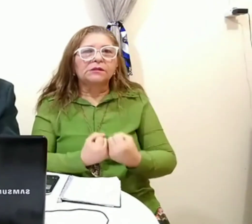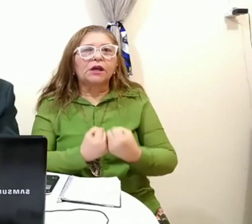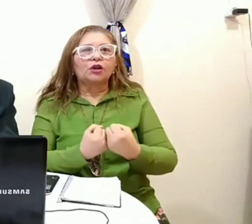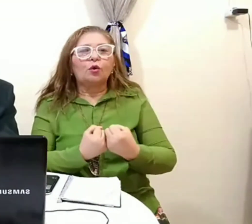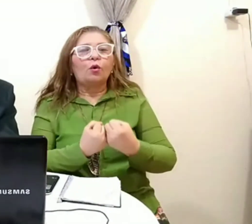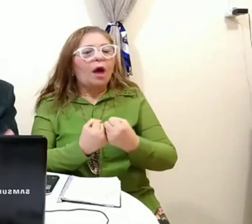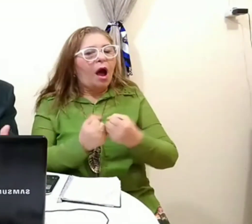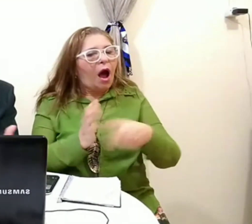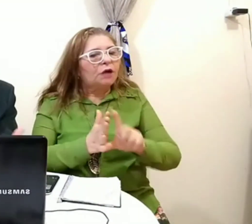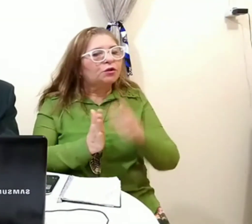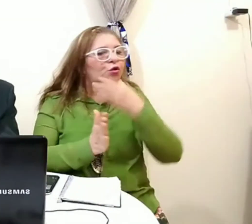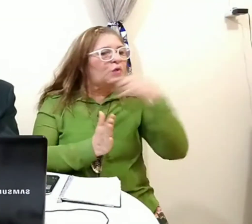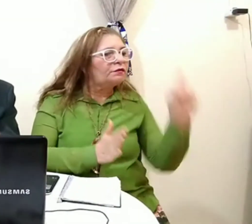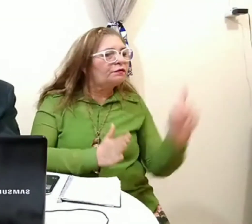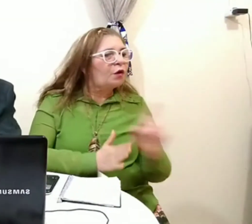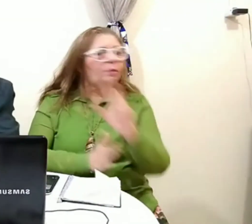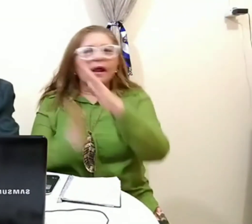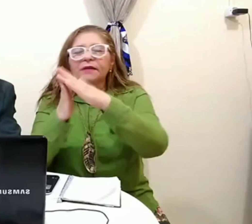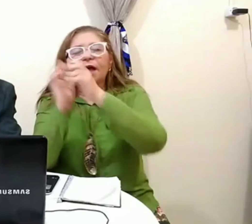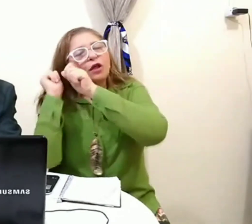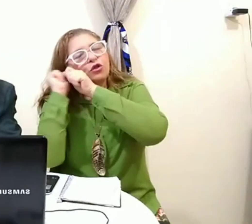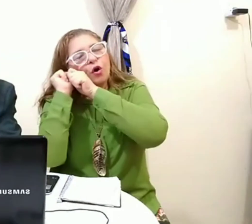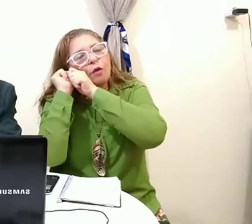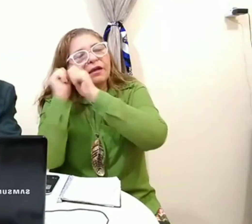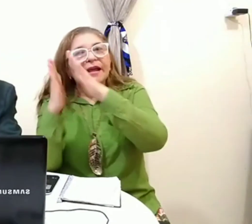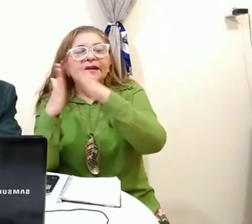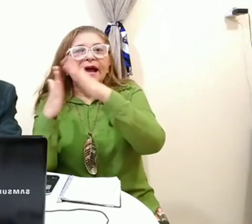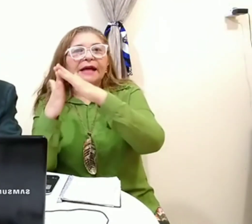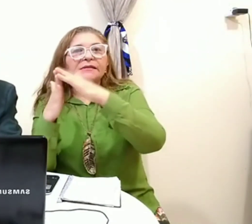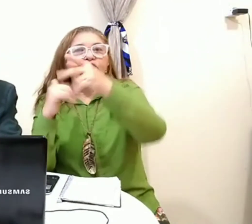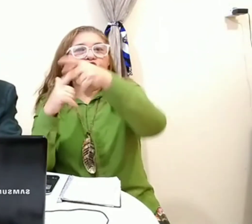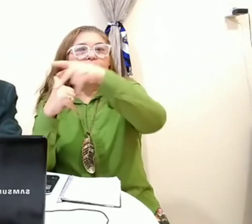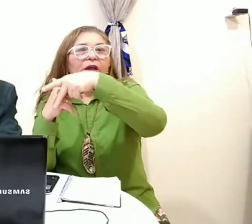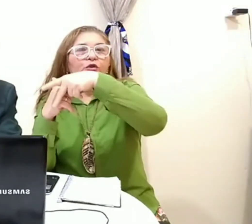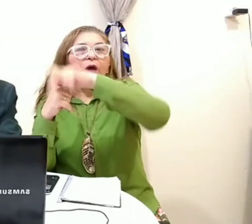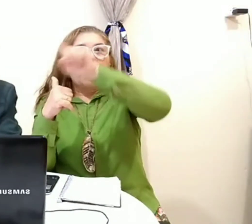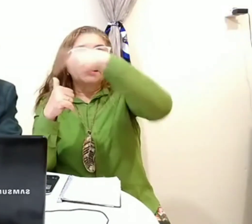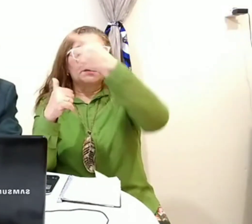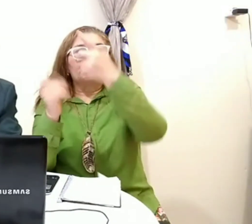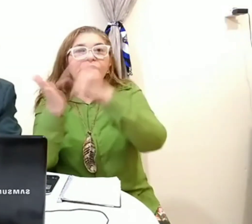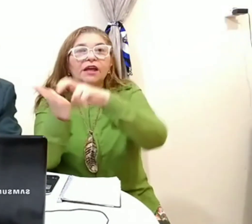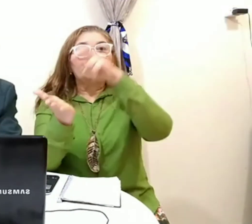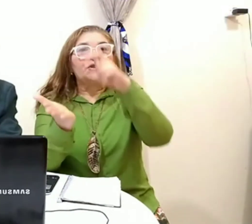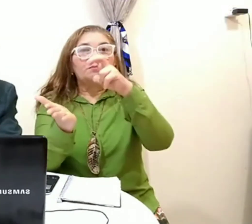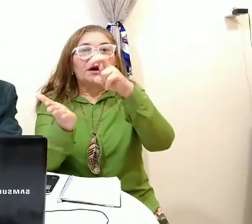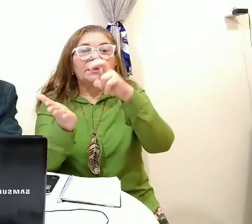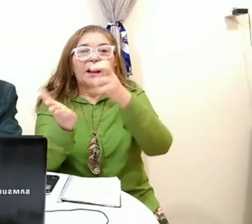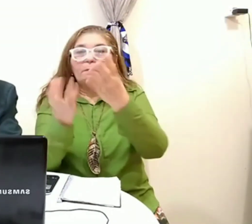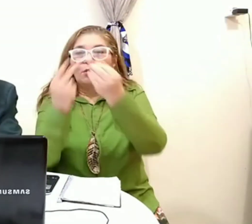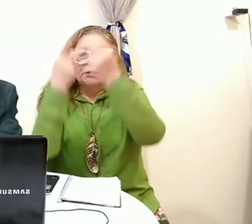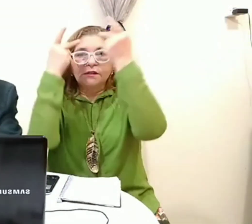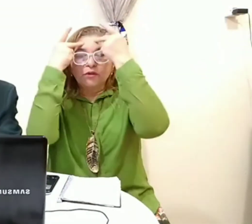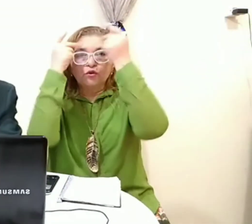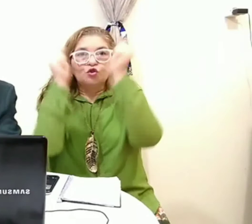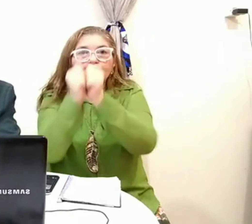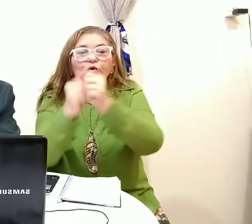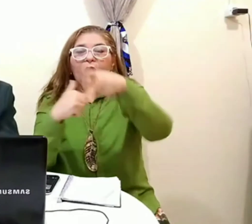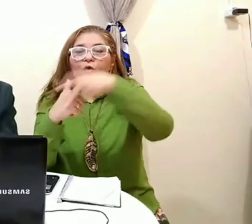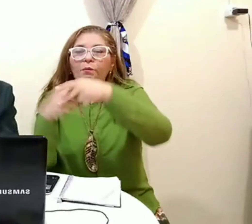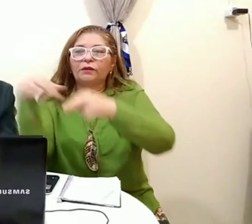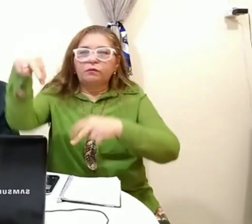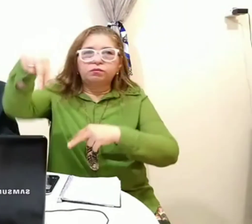a entrar. No outro dia, eles se levantam e vão. Alguns irmãos lá de Jope vão com ele